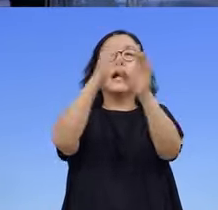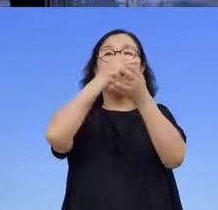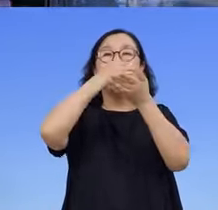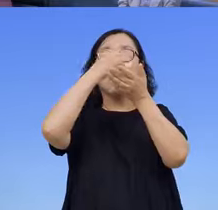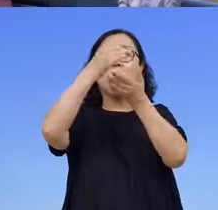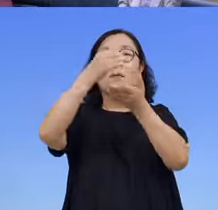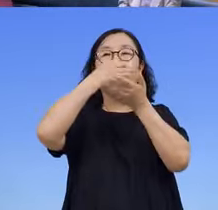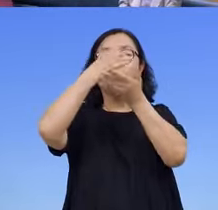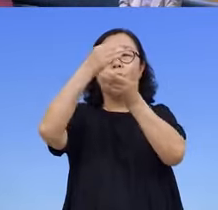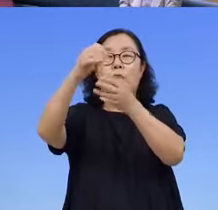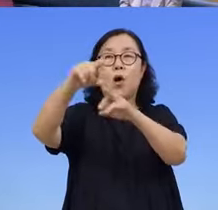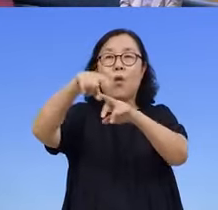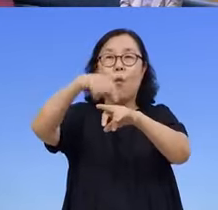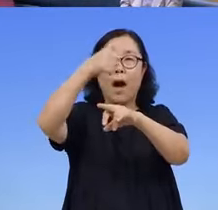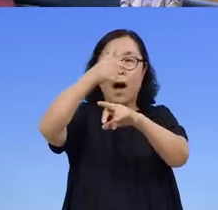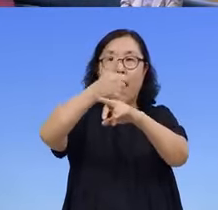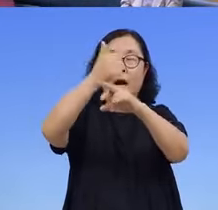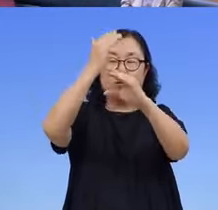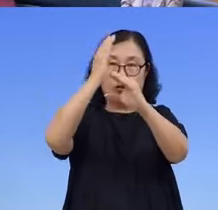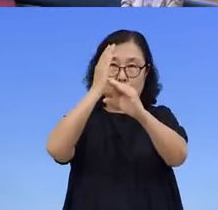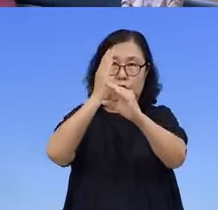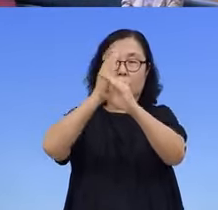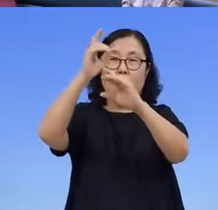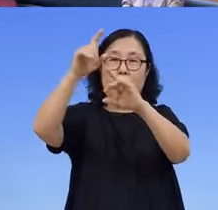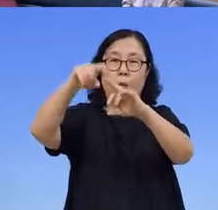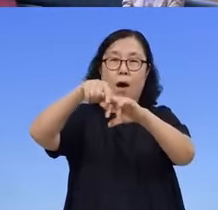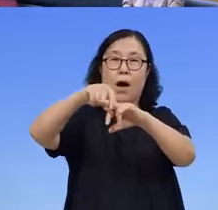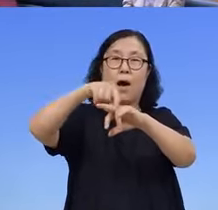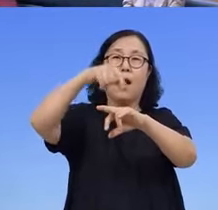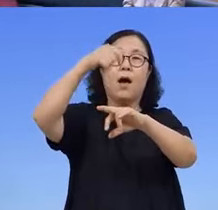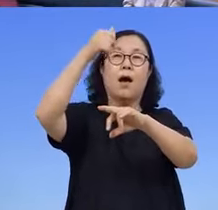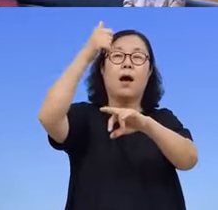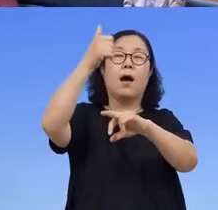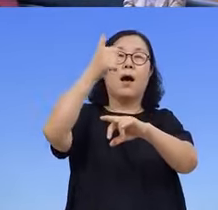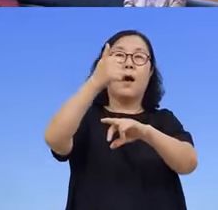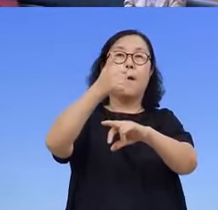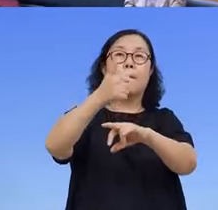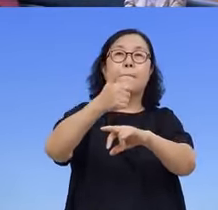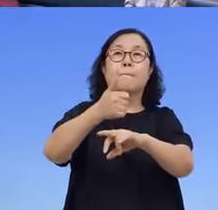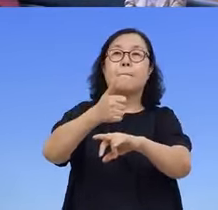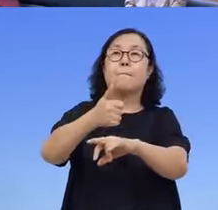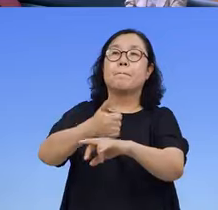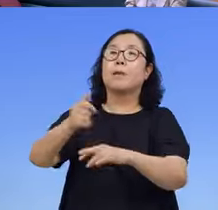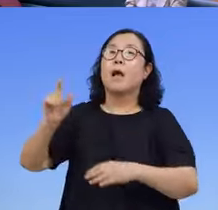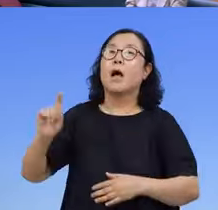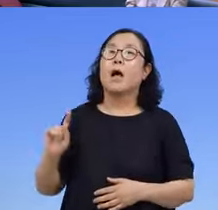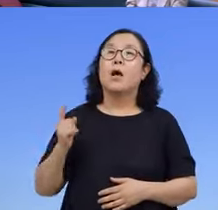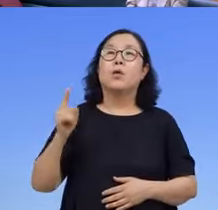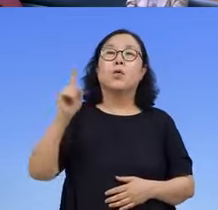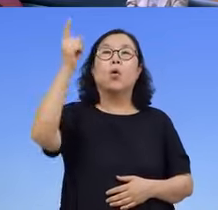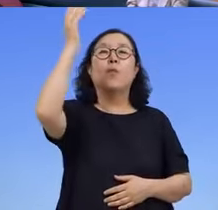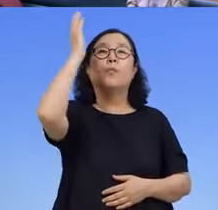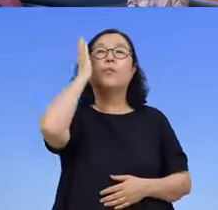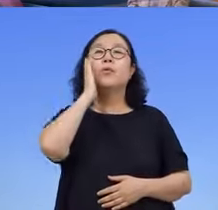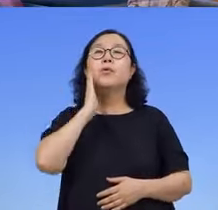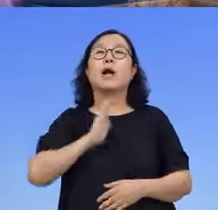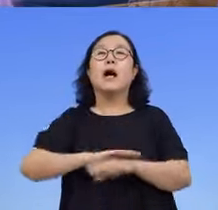자손께 호산나 호산나 불러 왕 중의 왕.